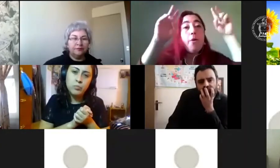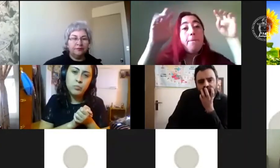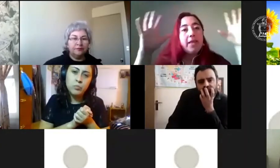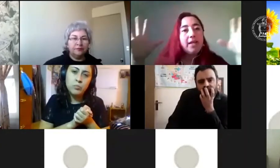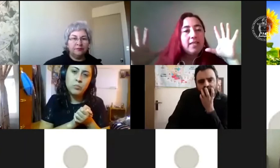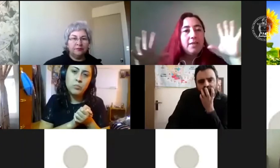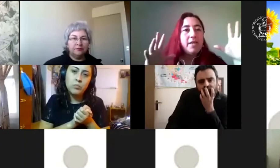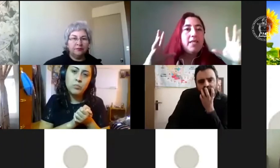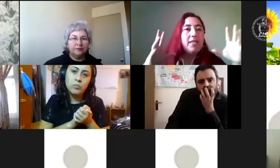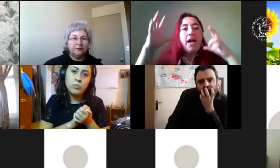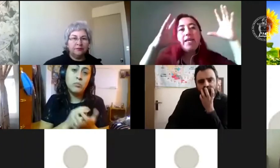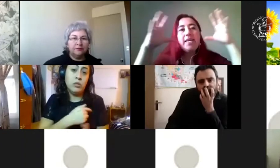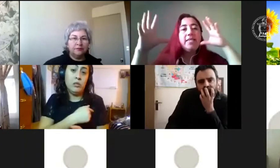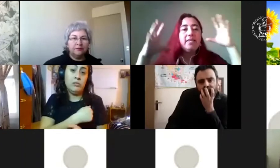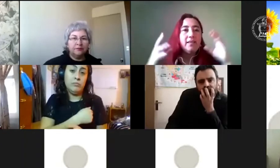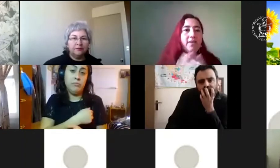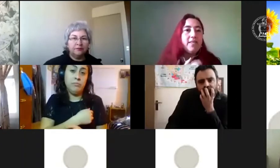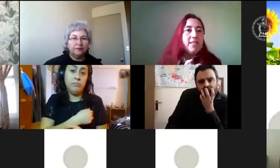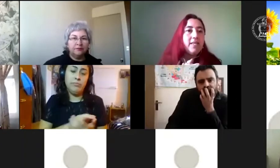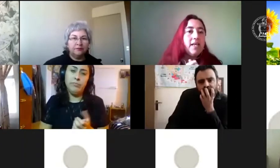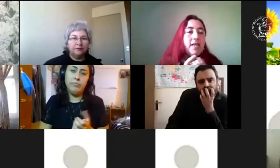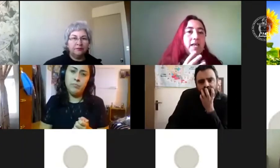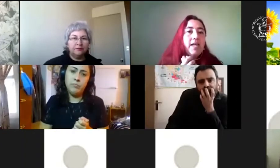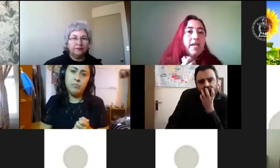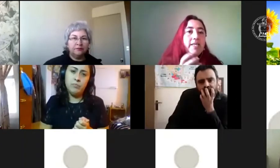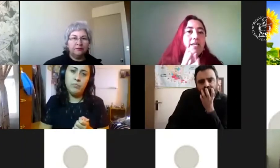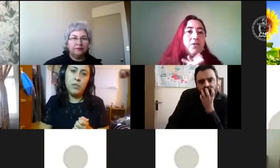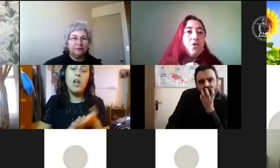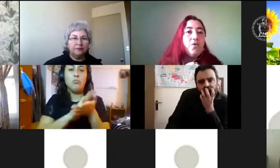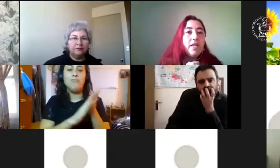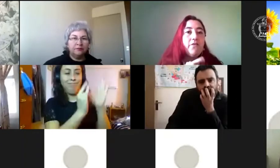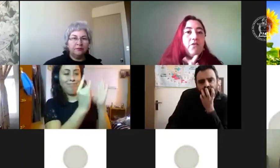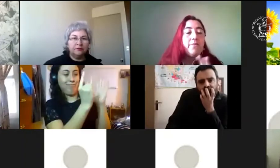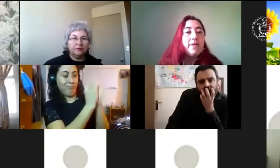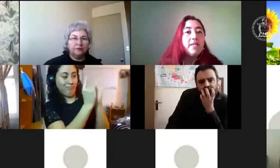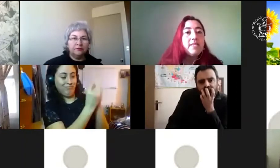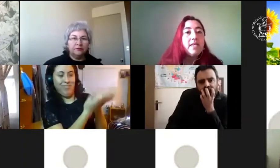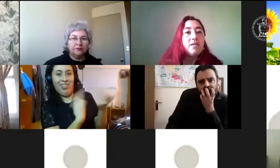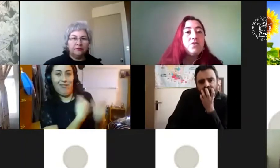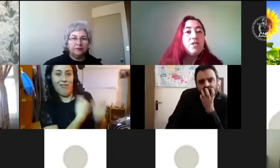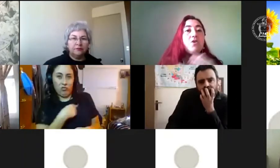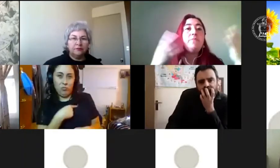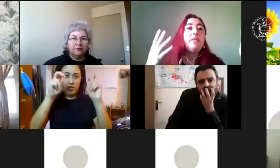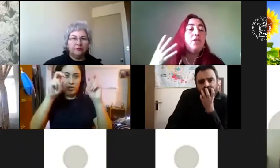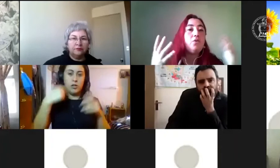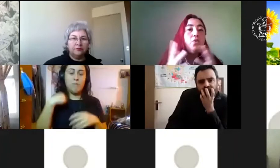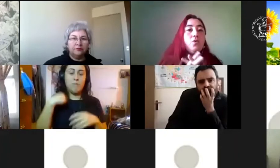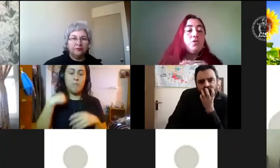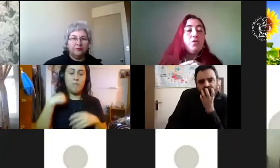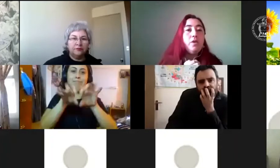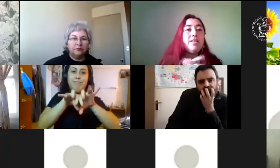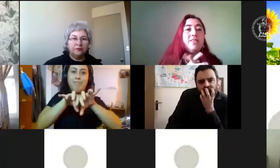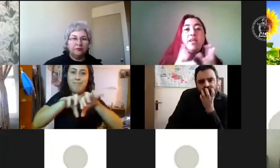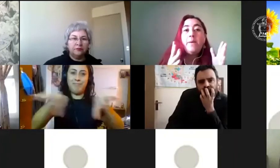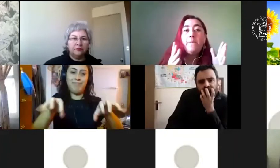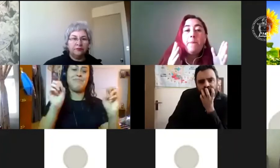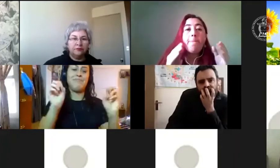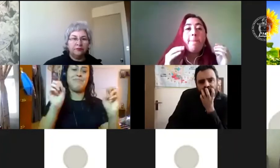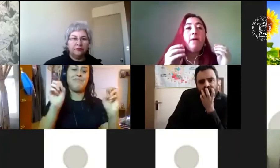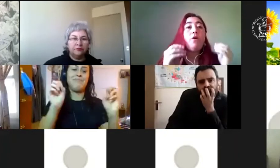el nombre de la temática y se establecen ciertos objetivos de aprendizaje asociados dependiendo de los cursos.